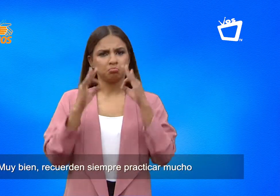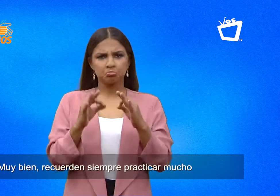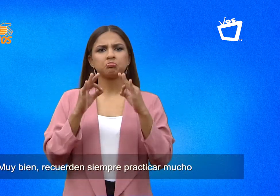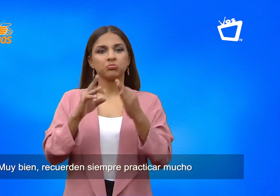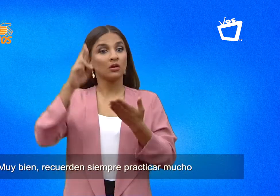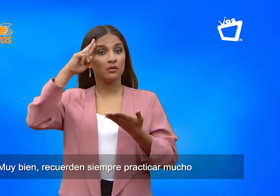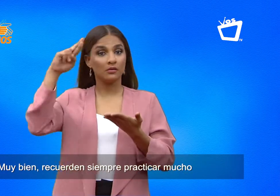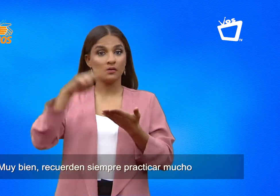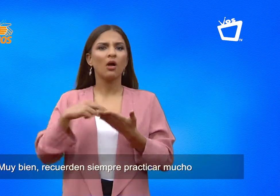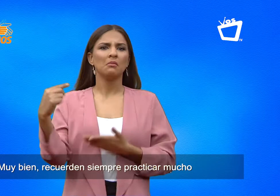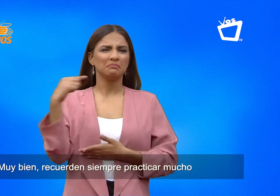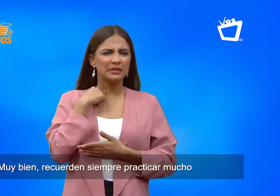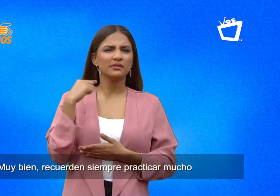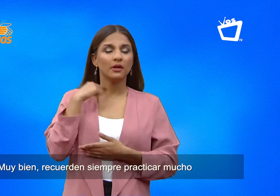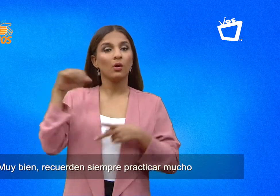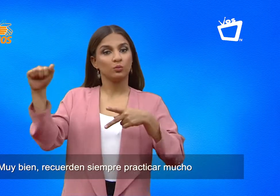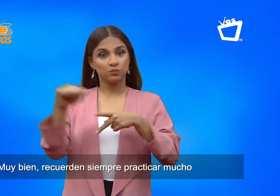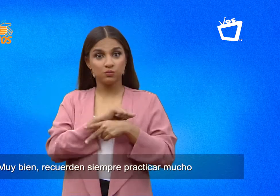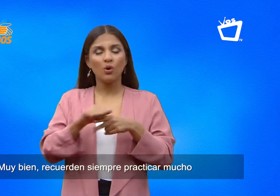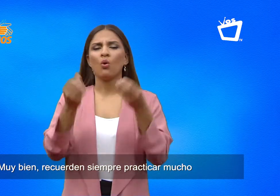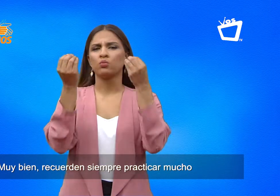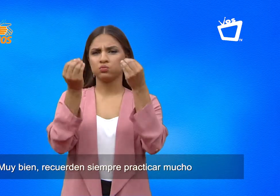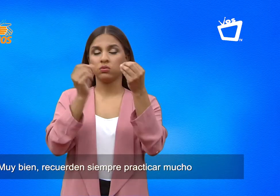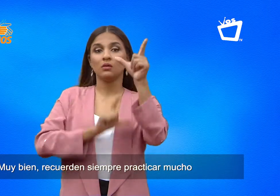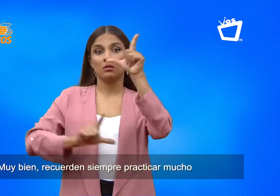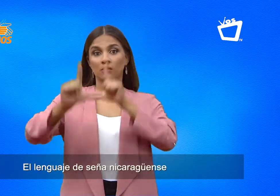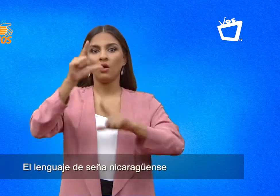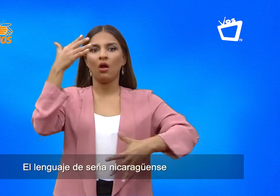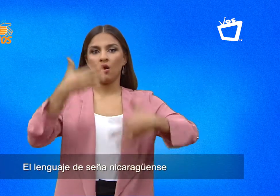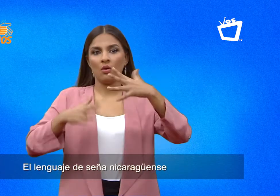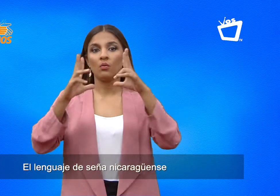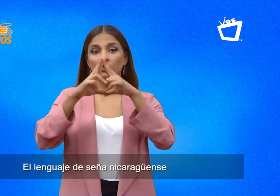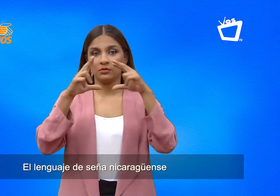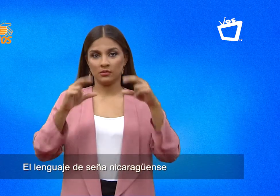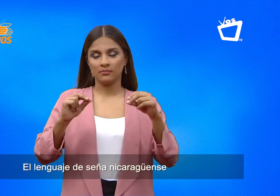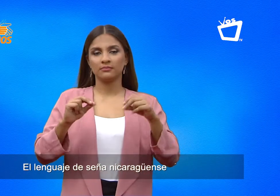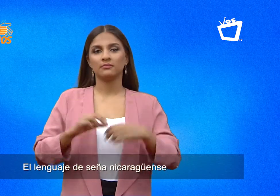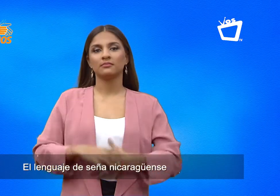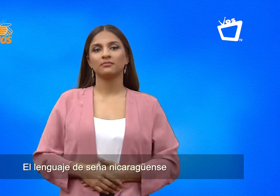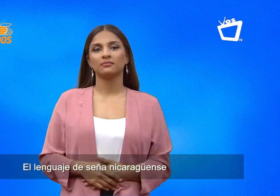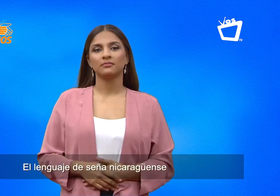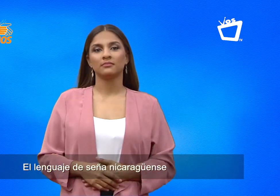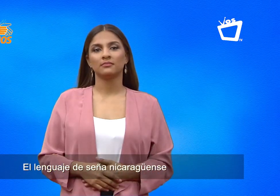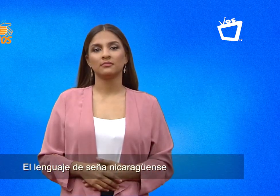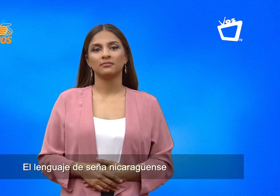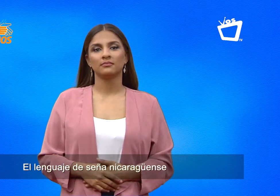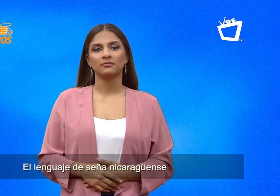Muy bien. Recuerden siempre practicar mucho el lenguaje de señas nicaragüense.